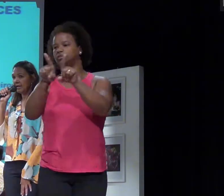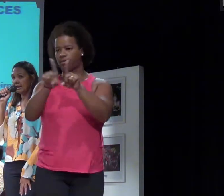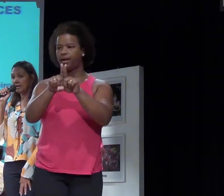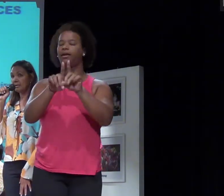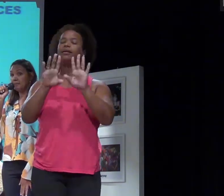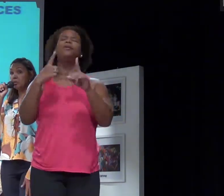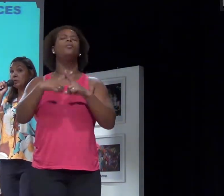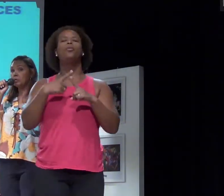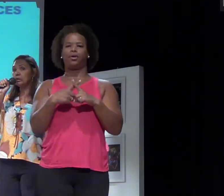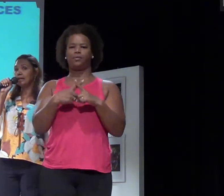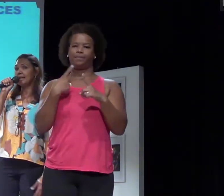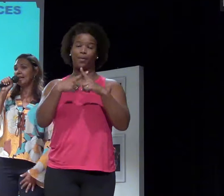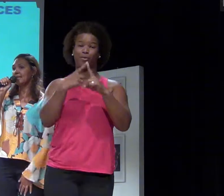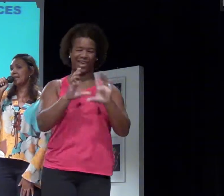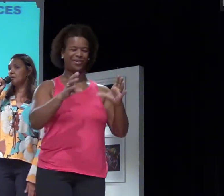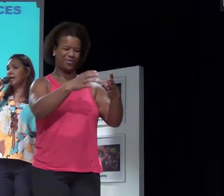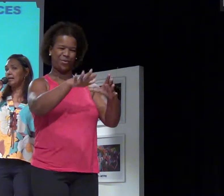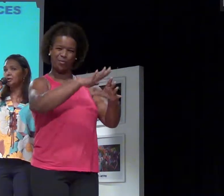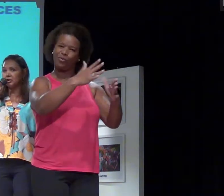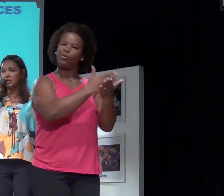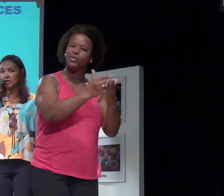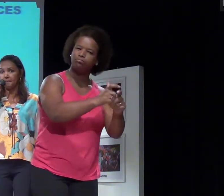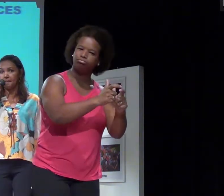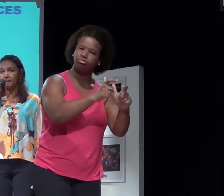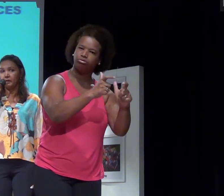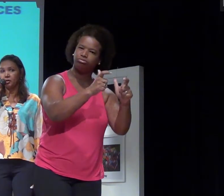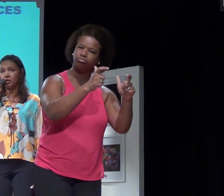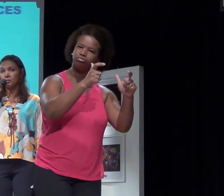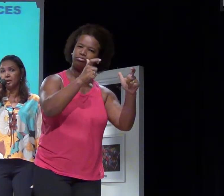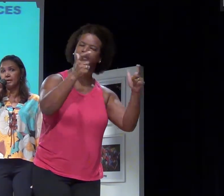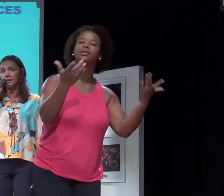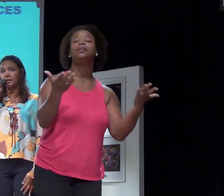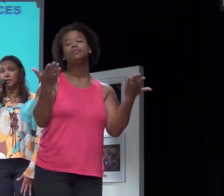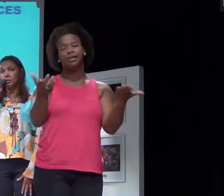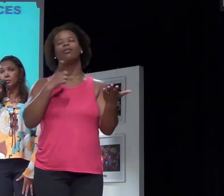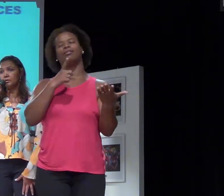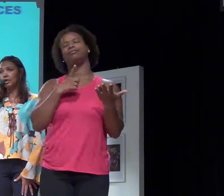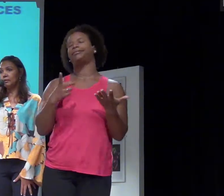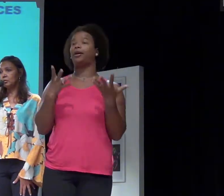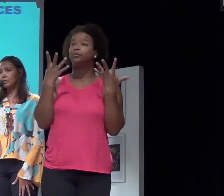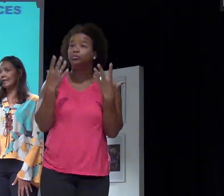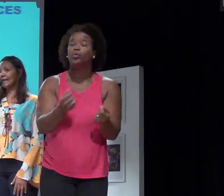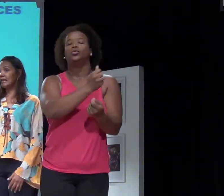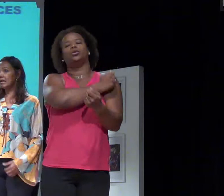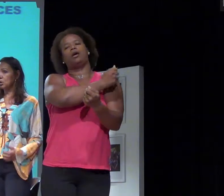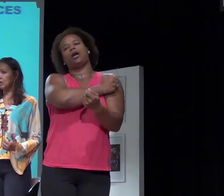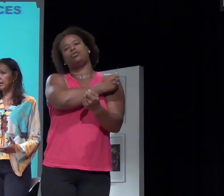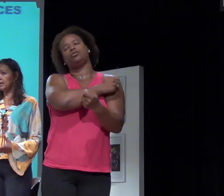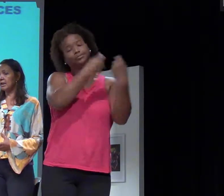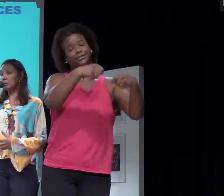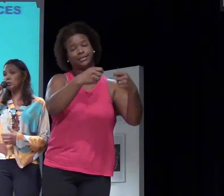Porque esse público lá está crescendo a cada dia. Então, nós temos um grande número de alunos que, além